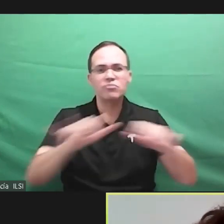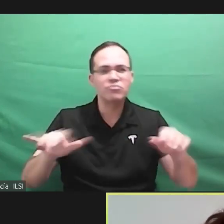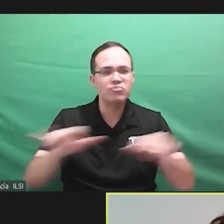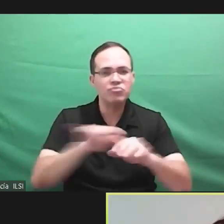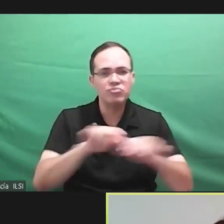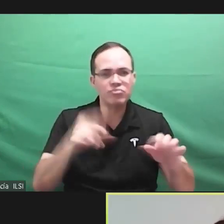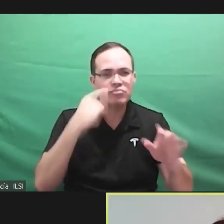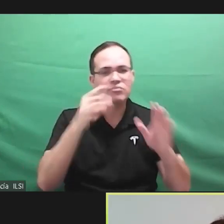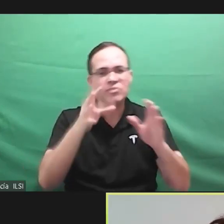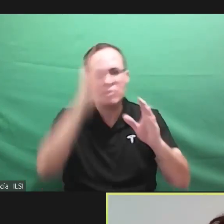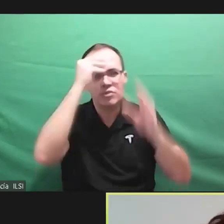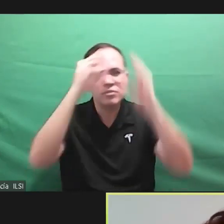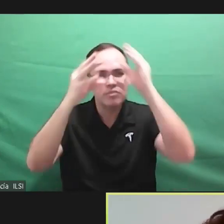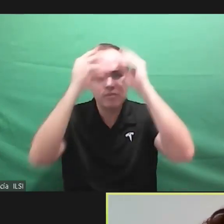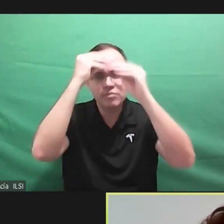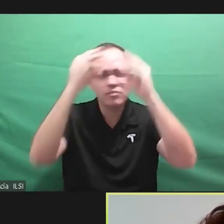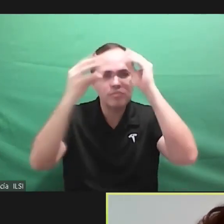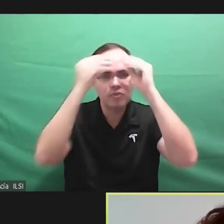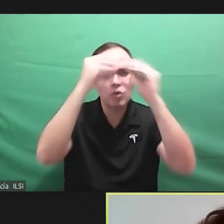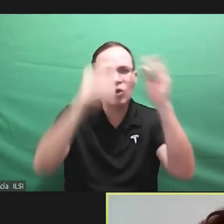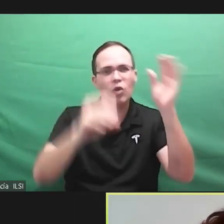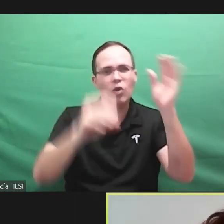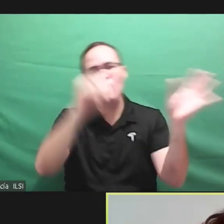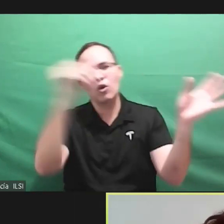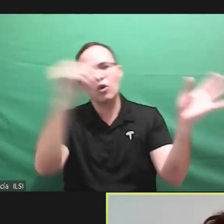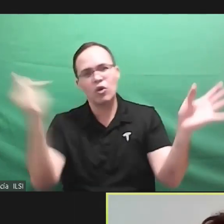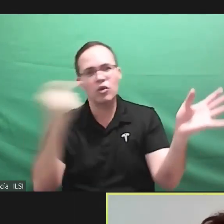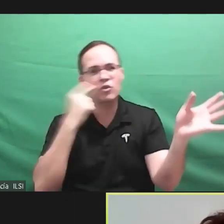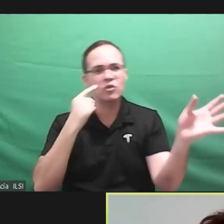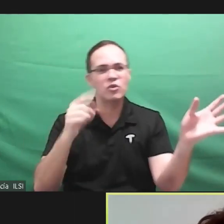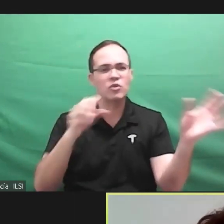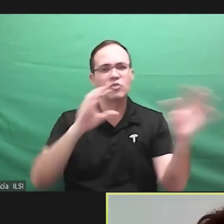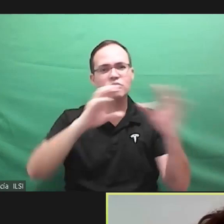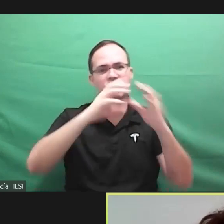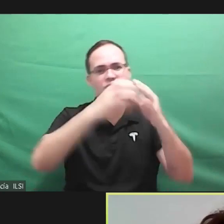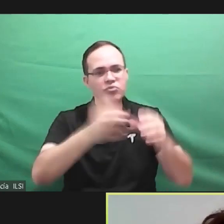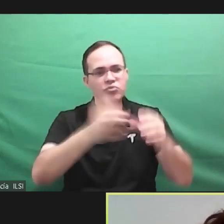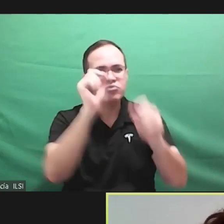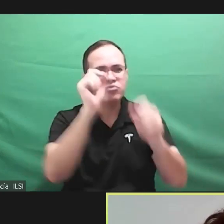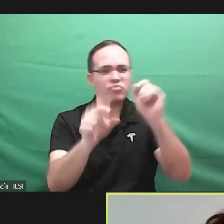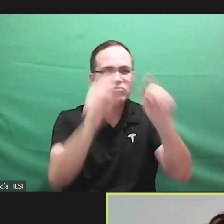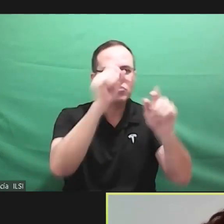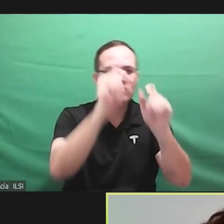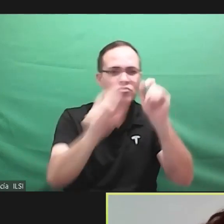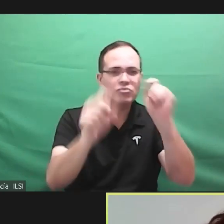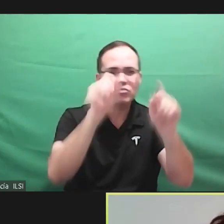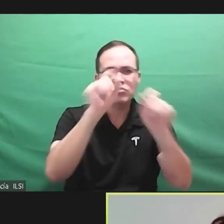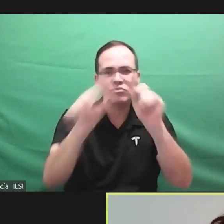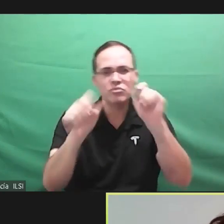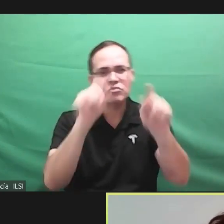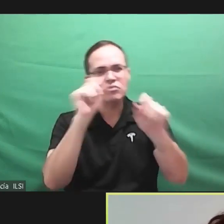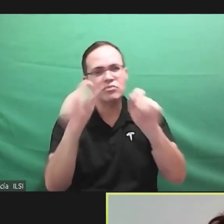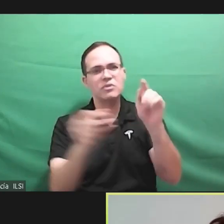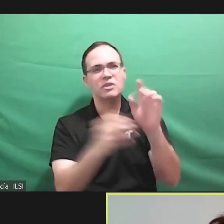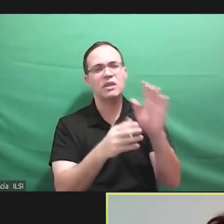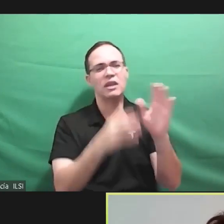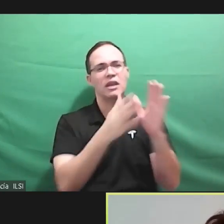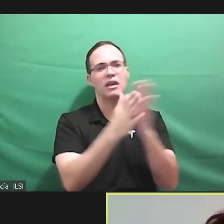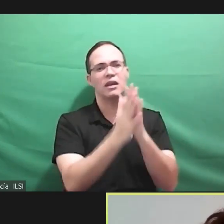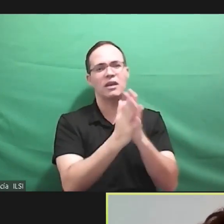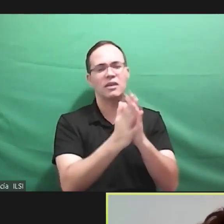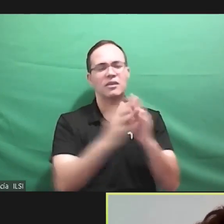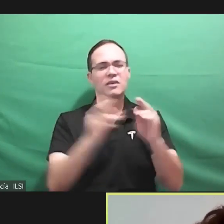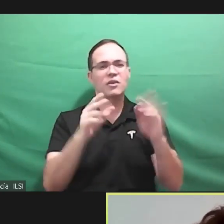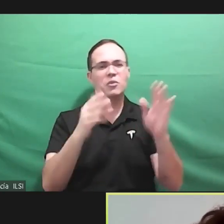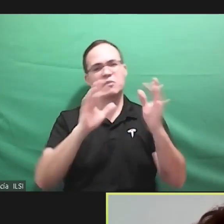washingtongroup.org, o consultar los recursos de aprendizaje de Humanity Inclusion en el sitio internet. También,